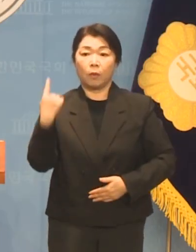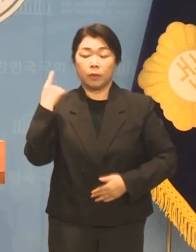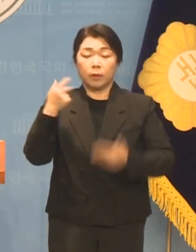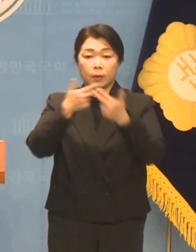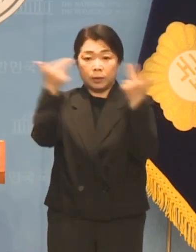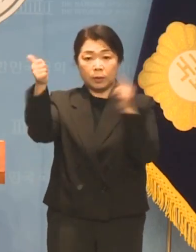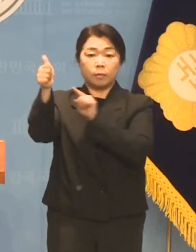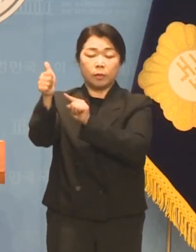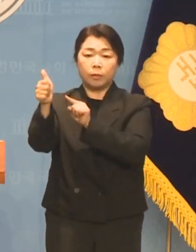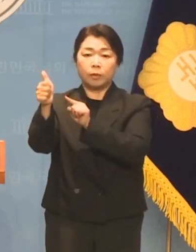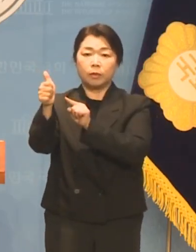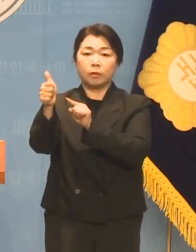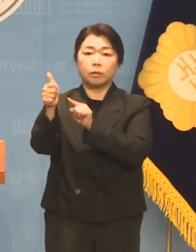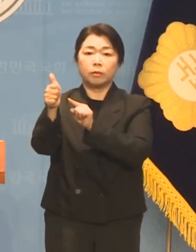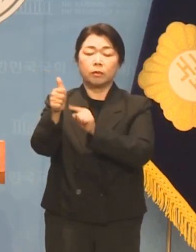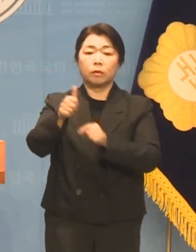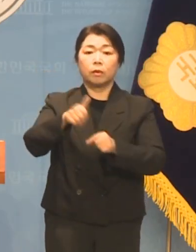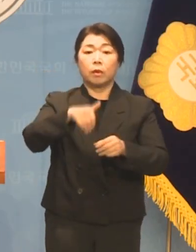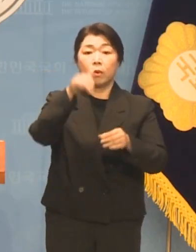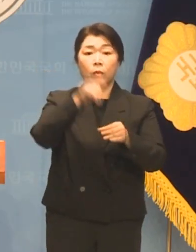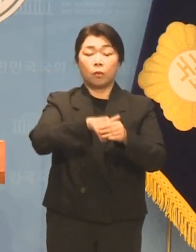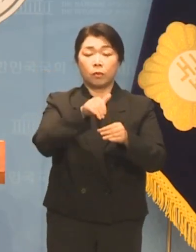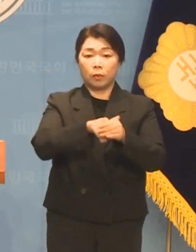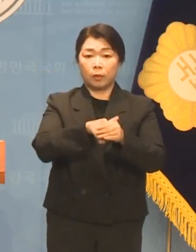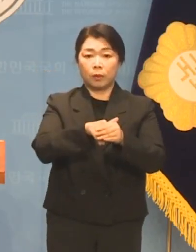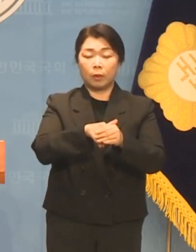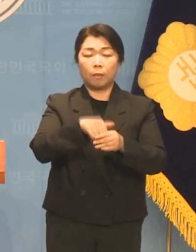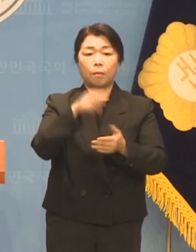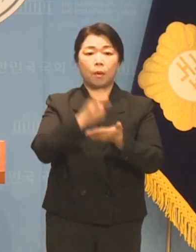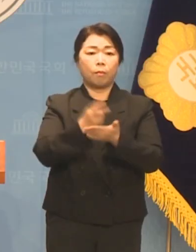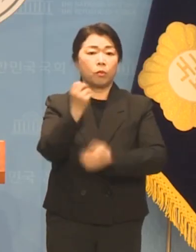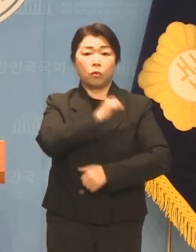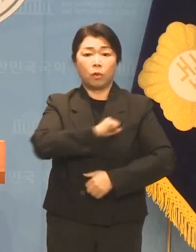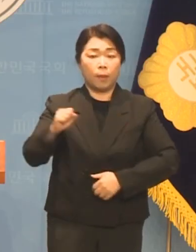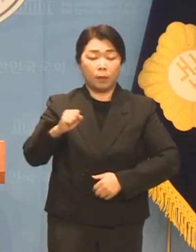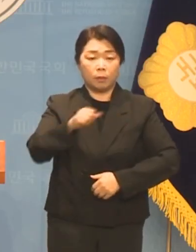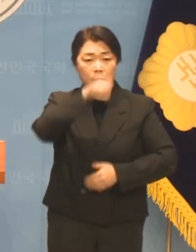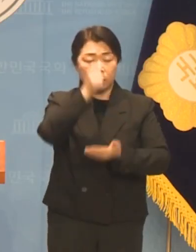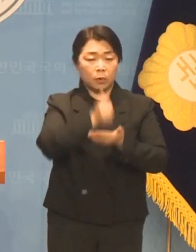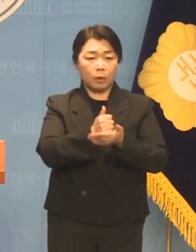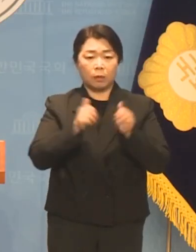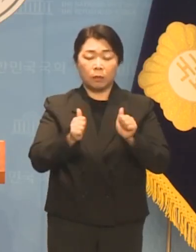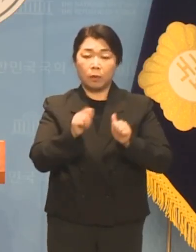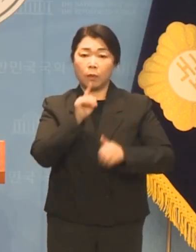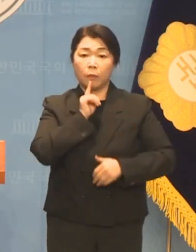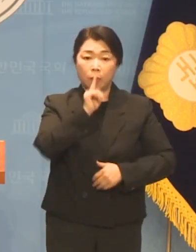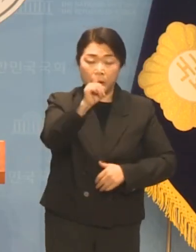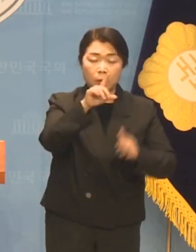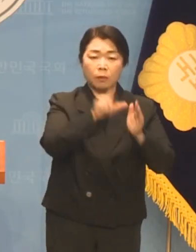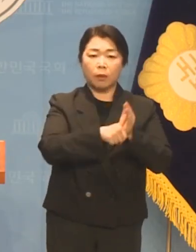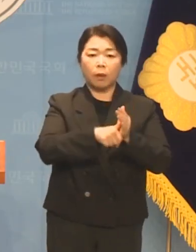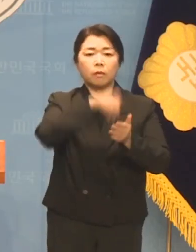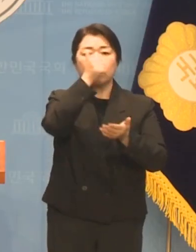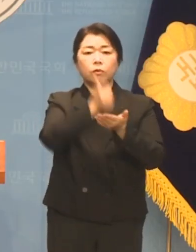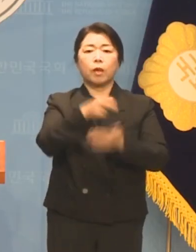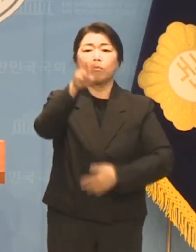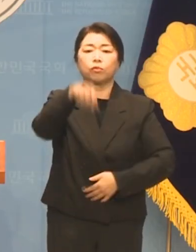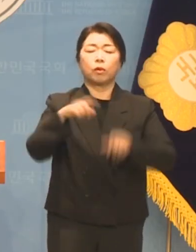이재명 대표의 공선법 항소심 무죄 선고에 대해 상고 방침을